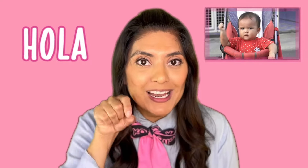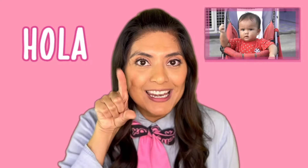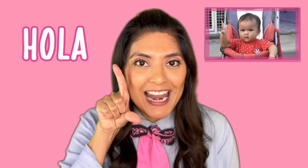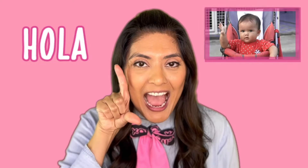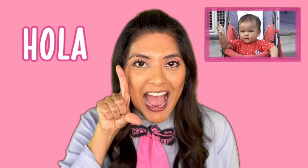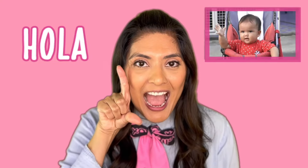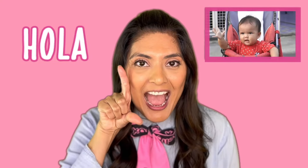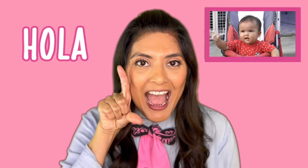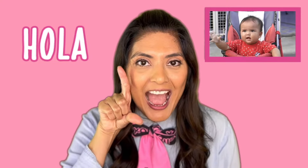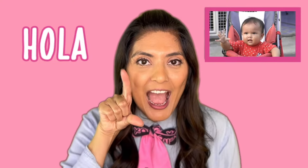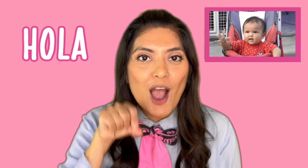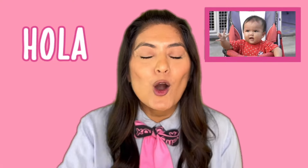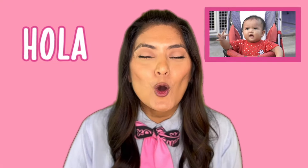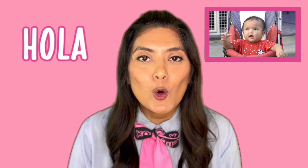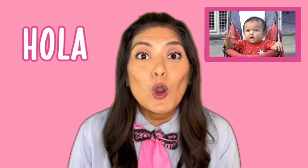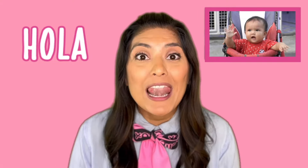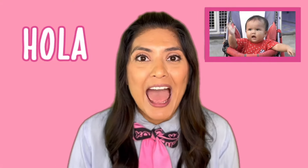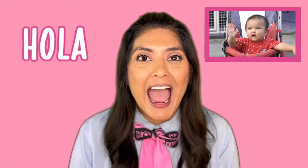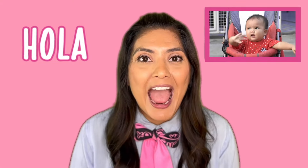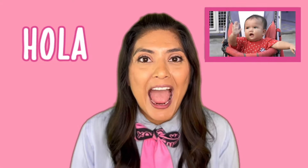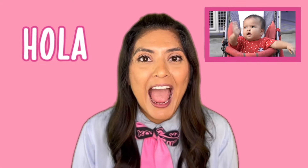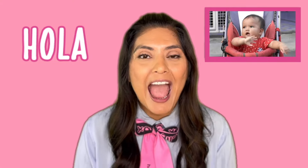Hola. Hola.